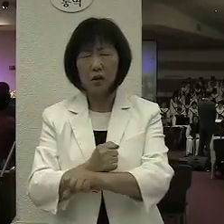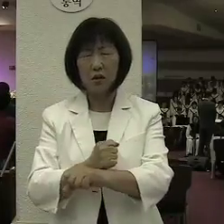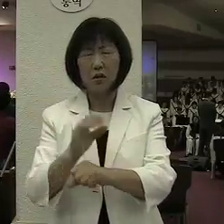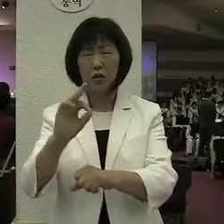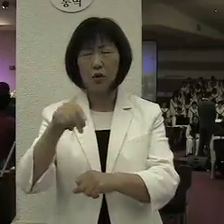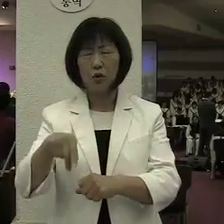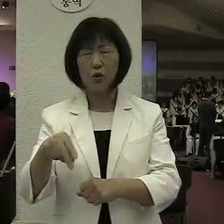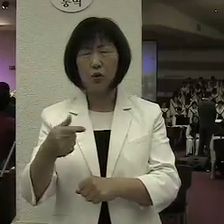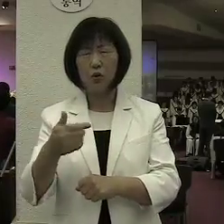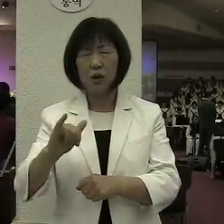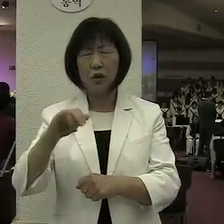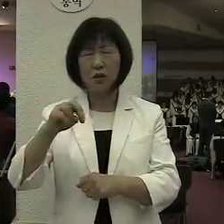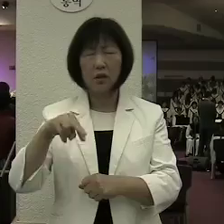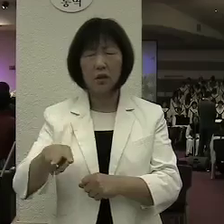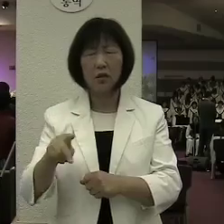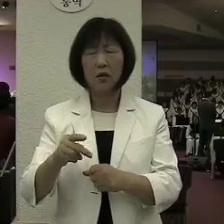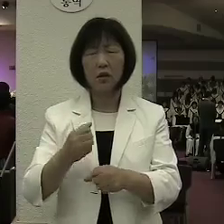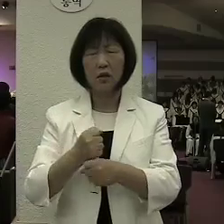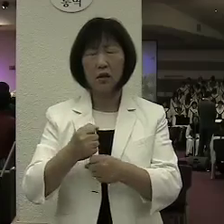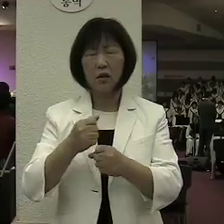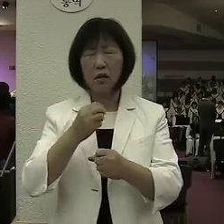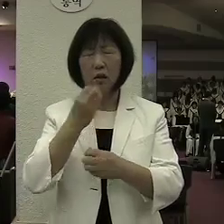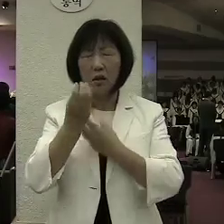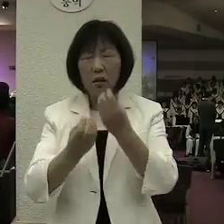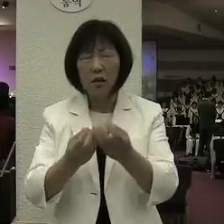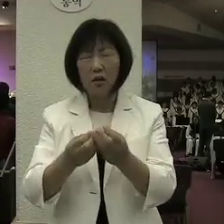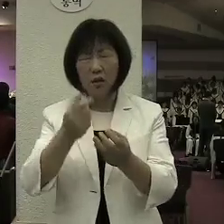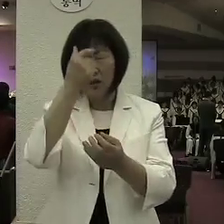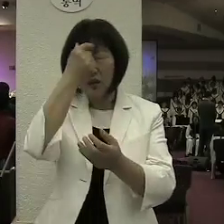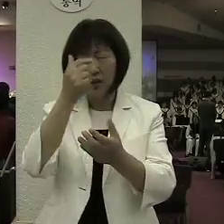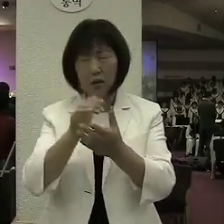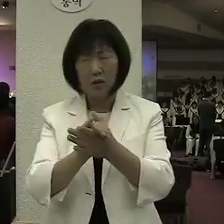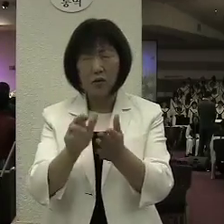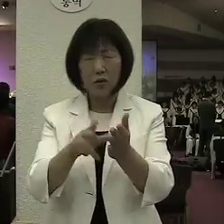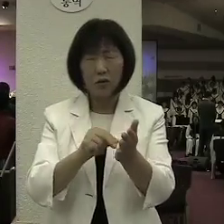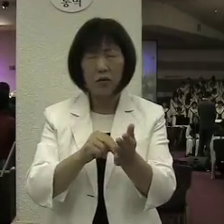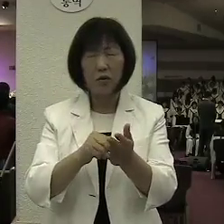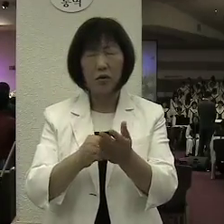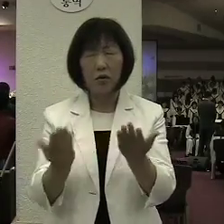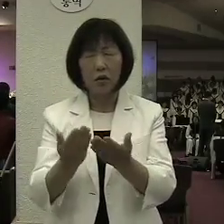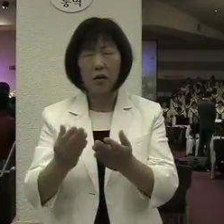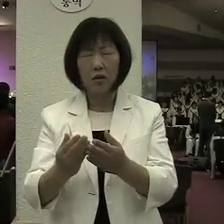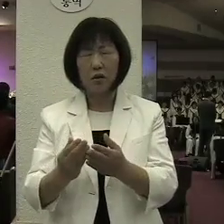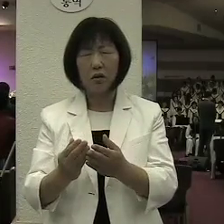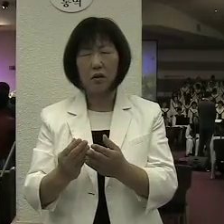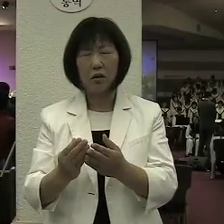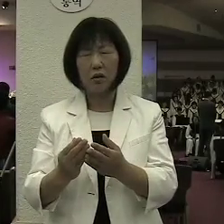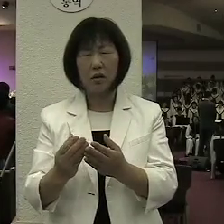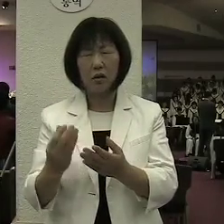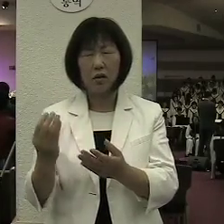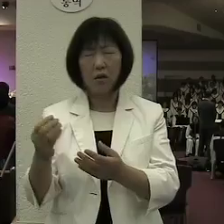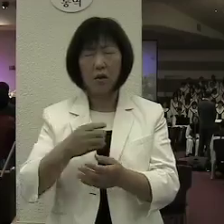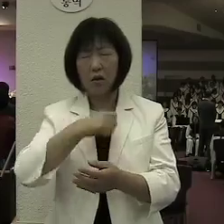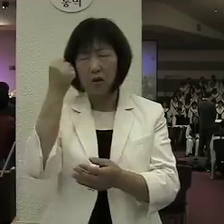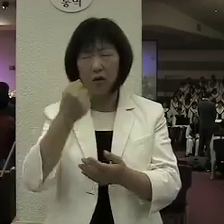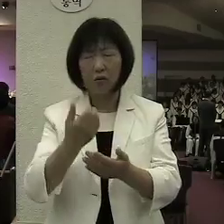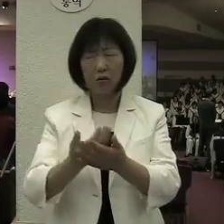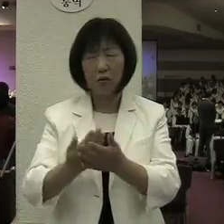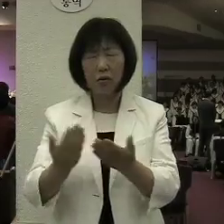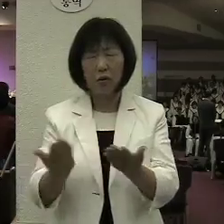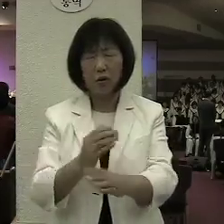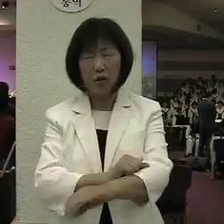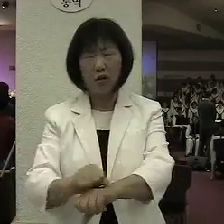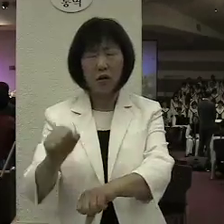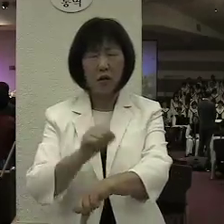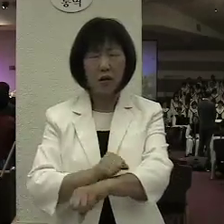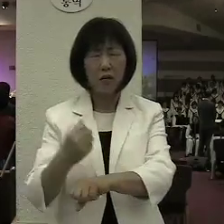선교사님을 붙들어 주시옵소서. 간절한 기도 제목인 현지 사역자 부부간에 화평을 주옵시고 또 사역을